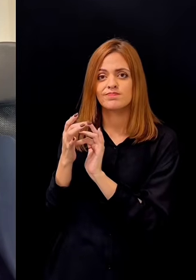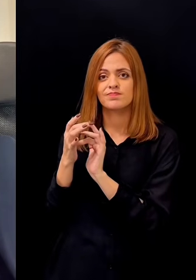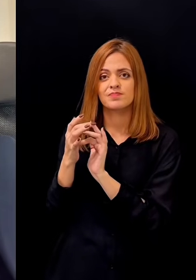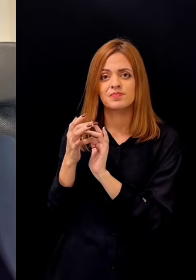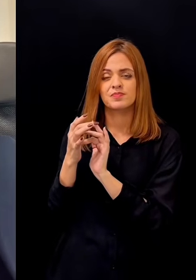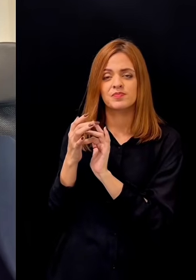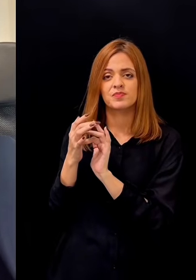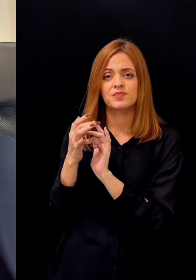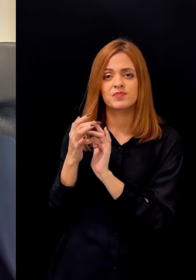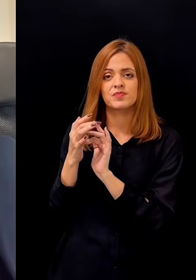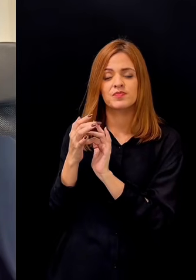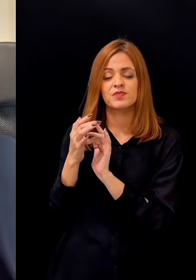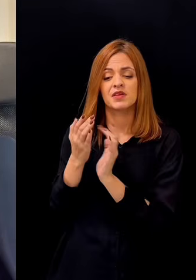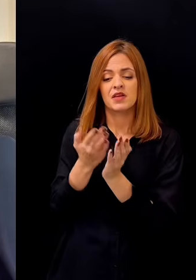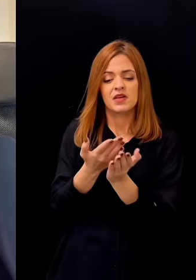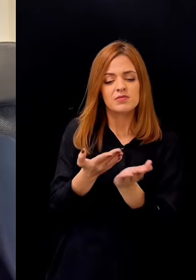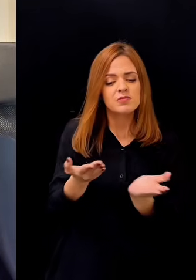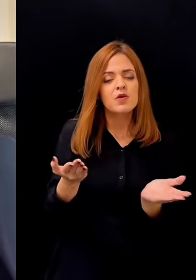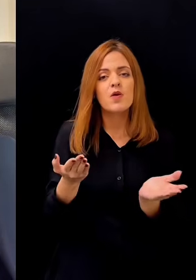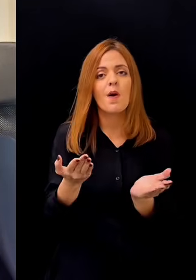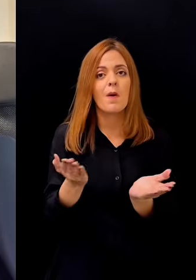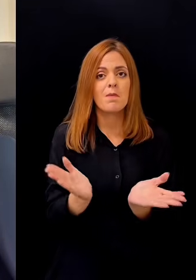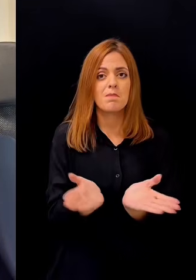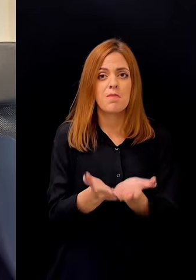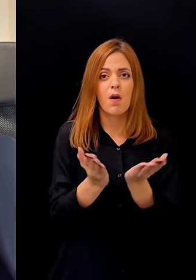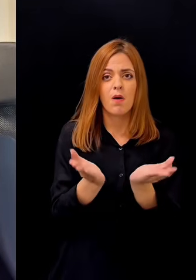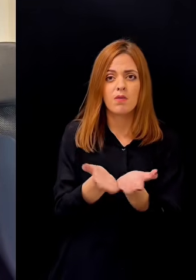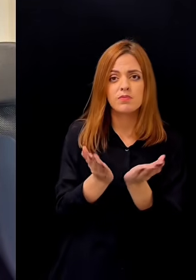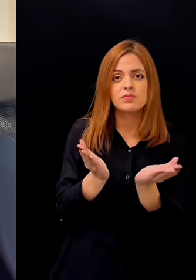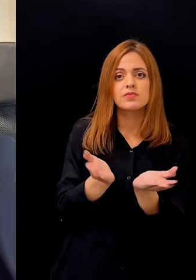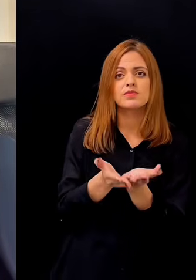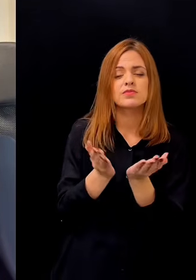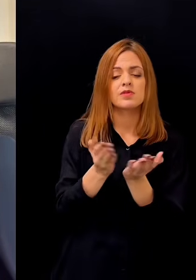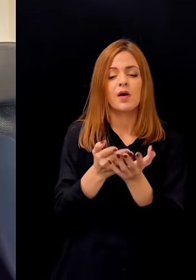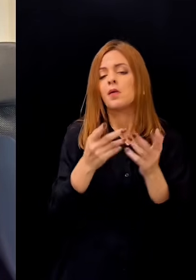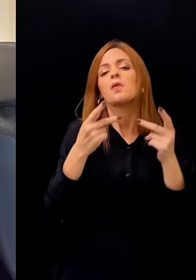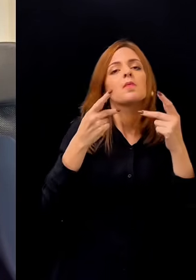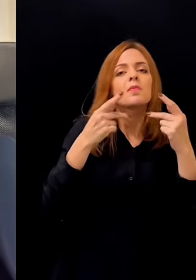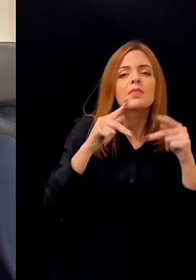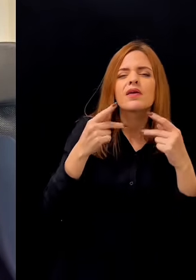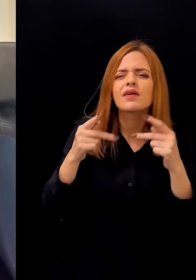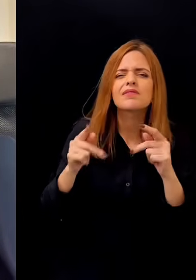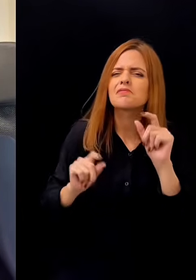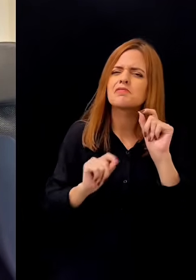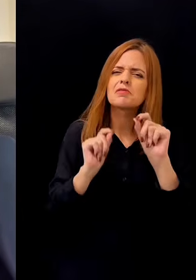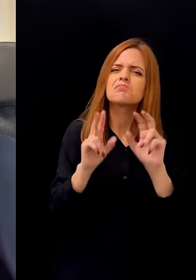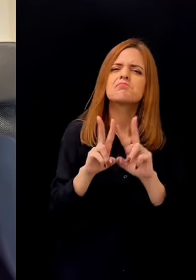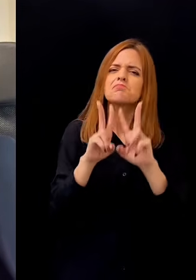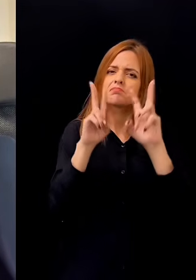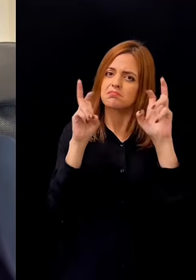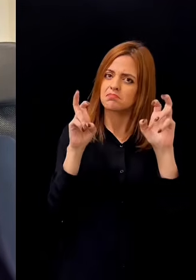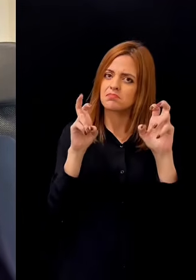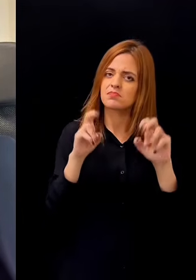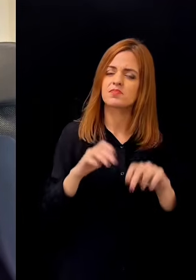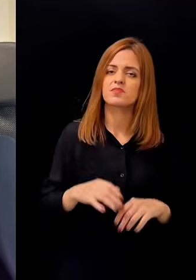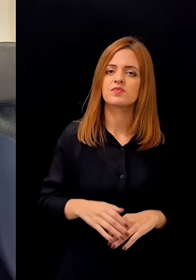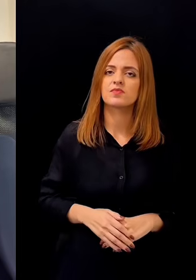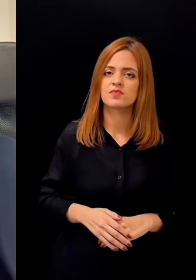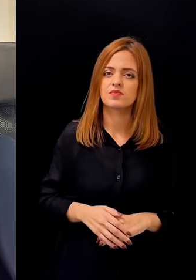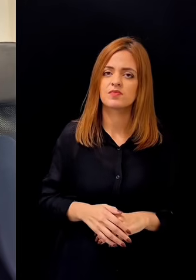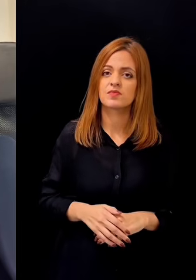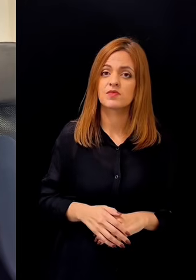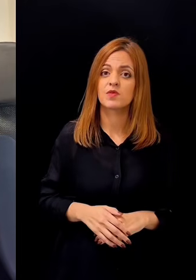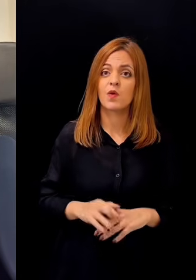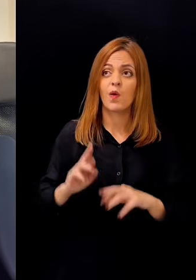e aos pobres ele pregava o quê? É chegado